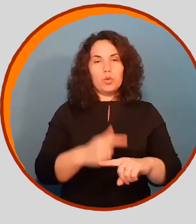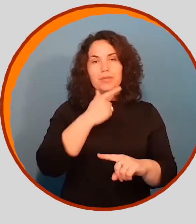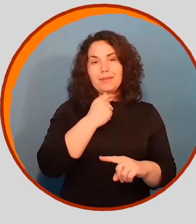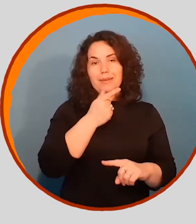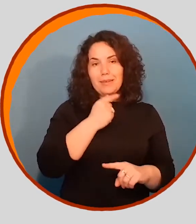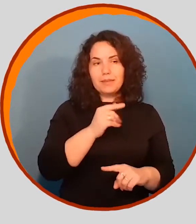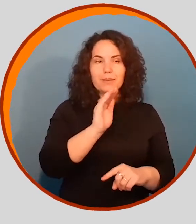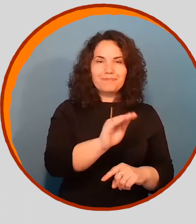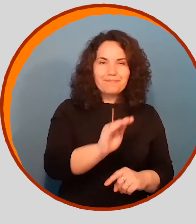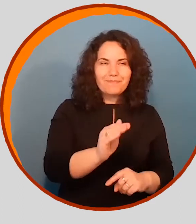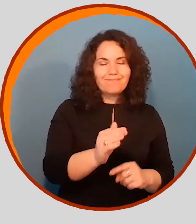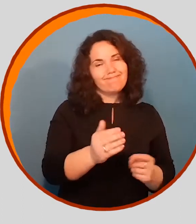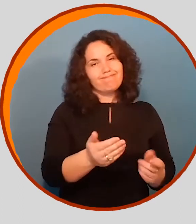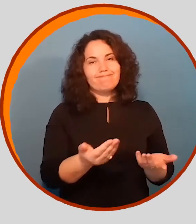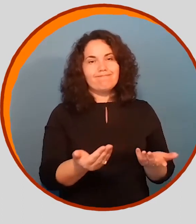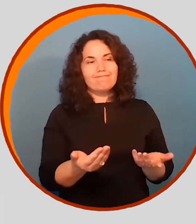të vazhdueshme që